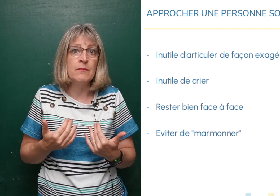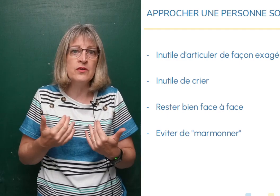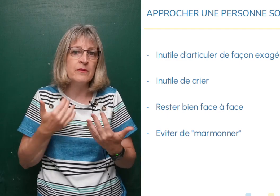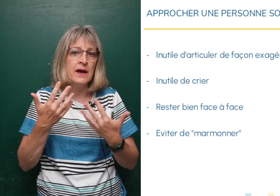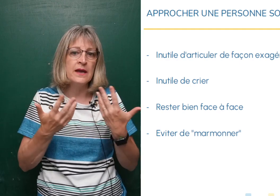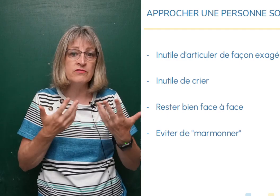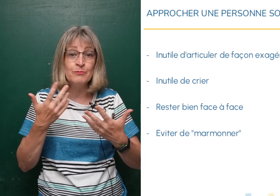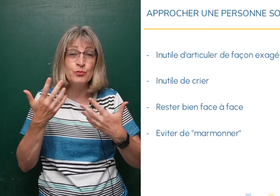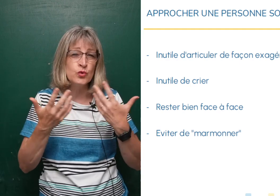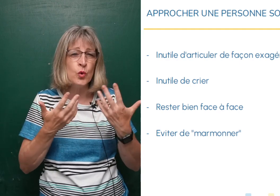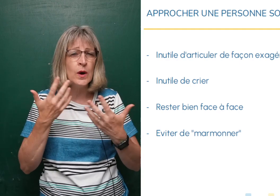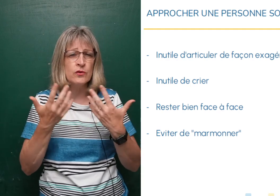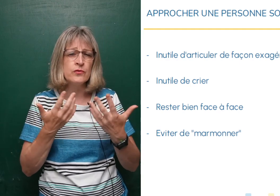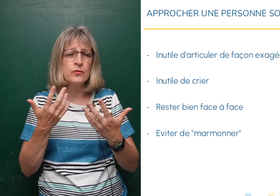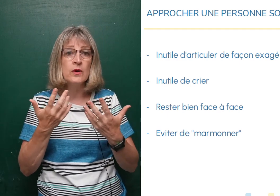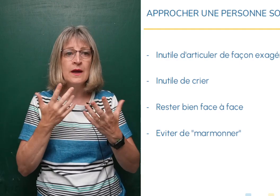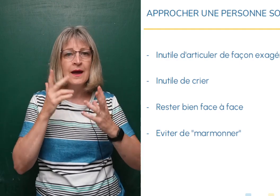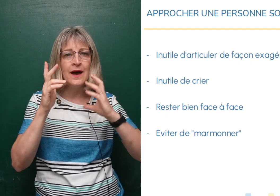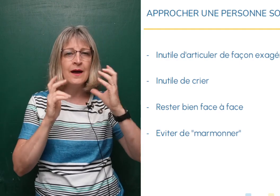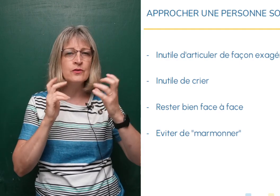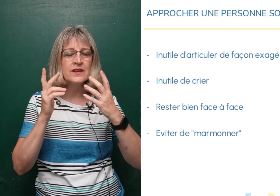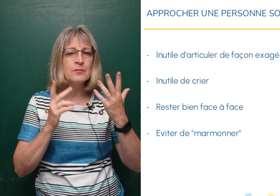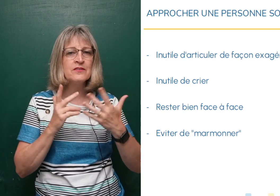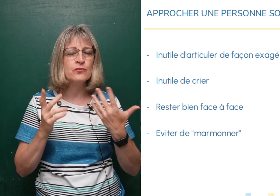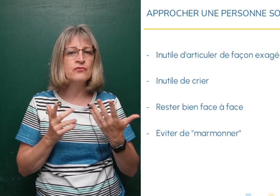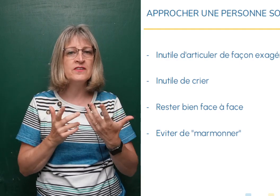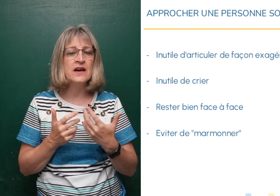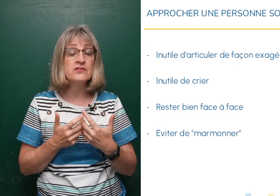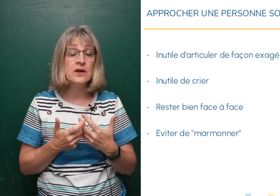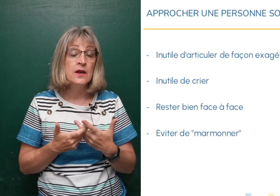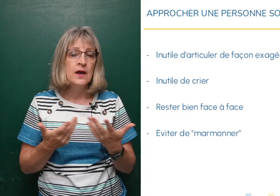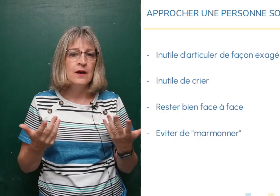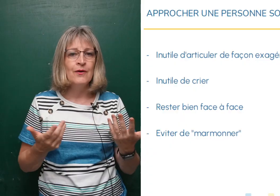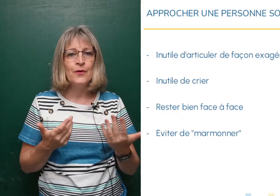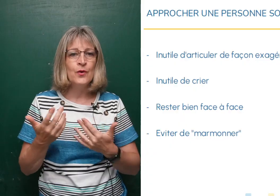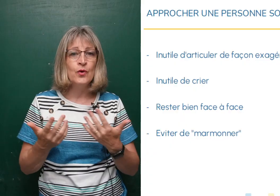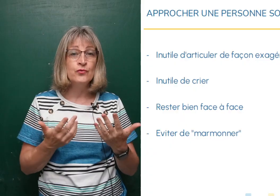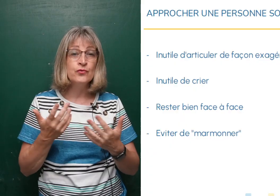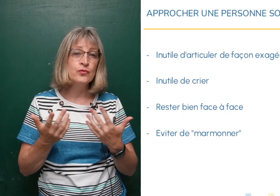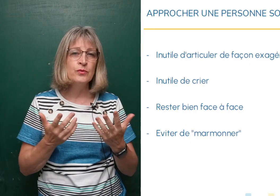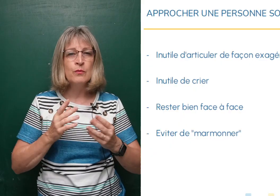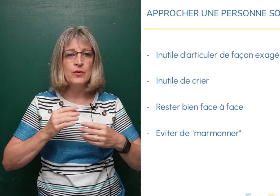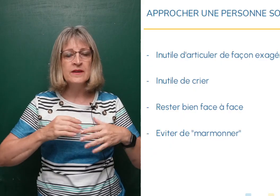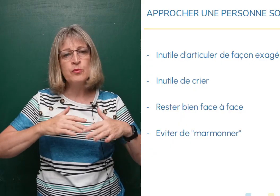c'est pareil, on fait plus trop attention à notre expression du visage. Du coup, bon, on peut être un peu